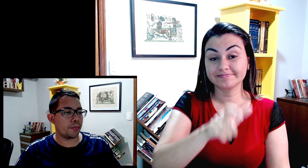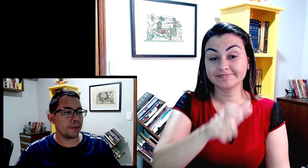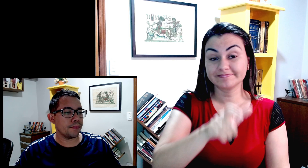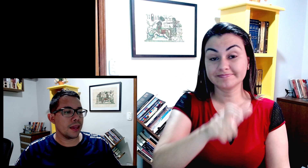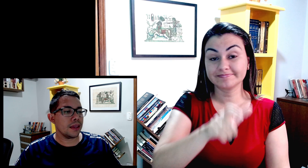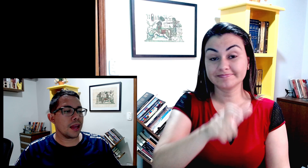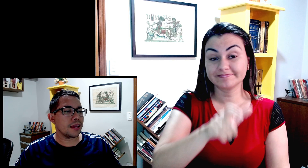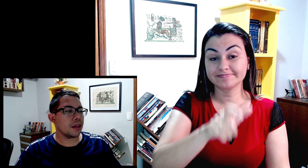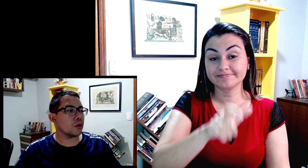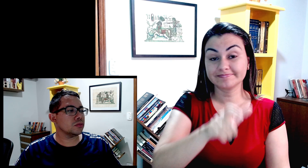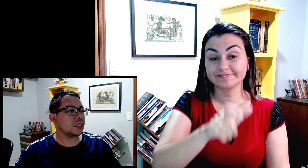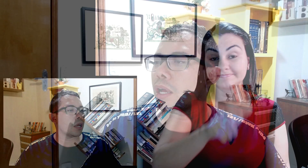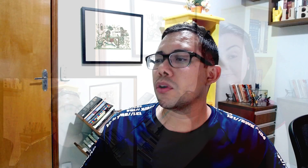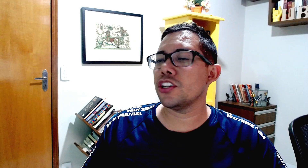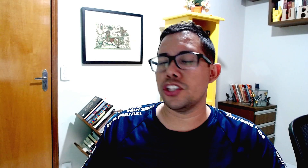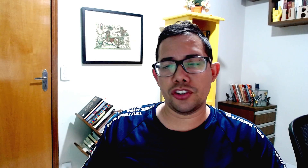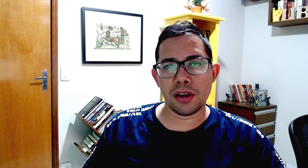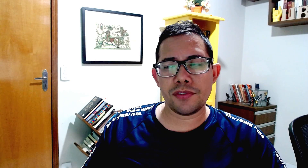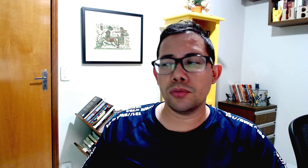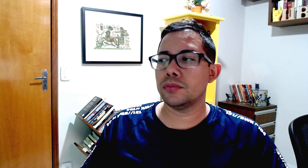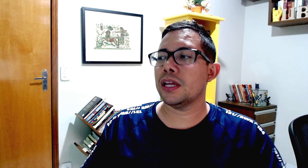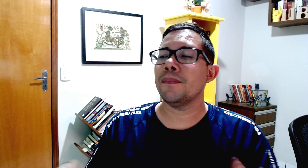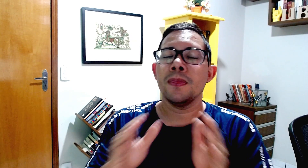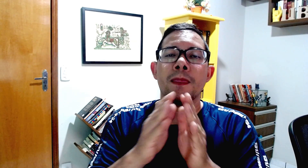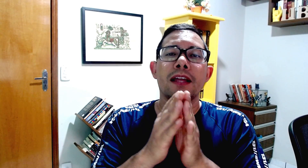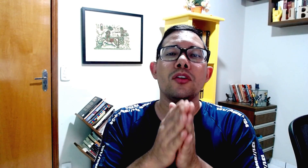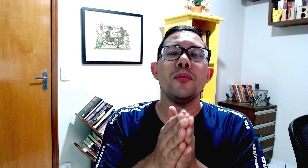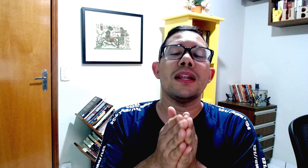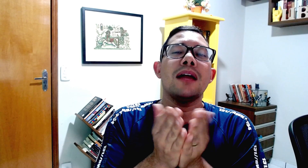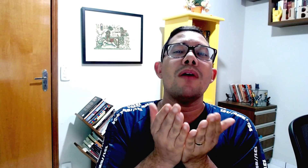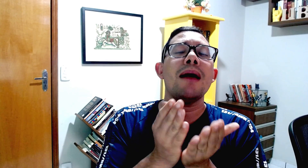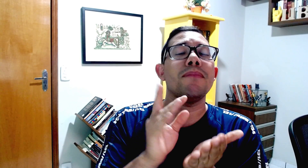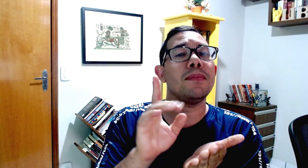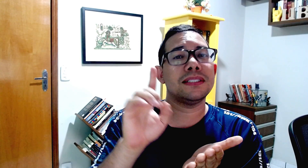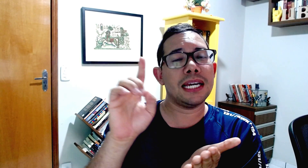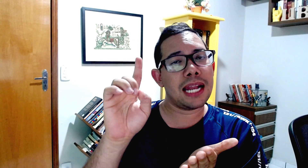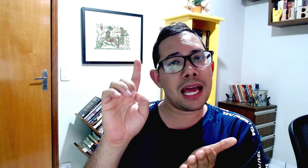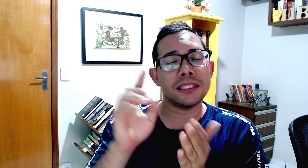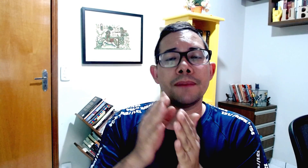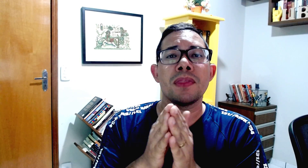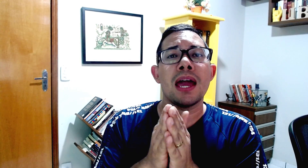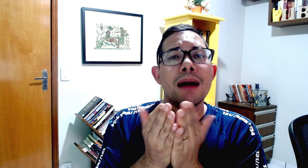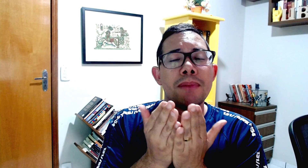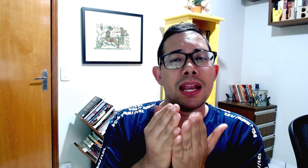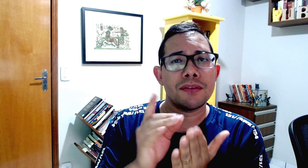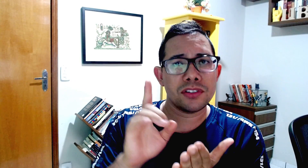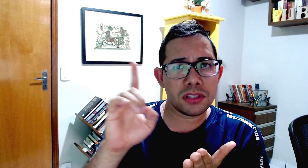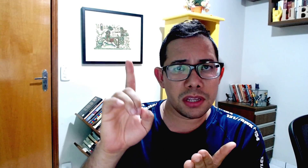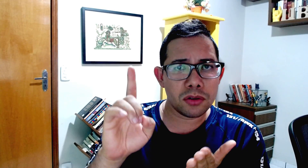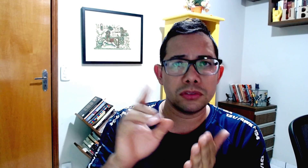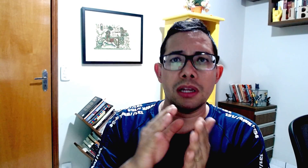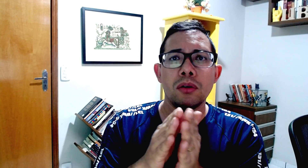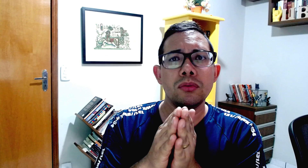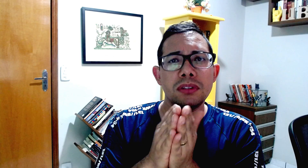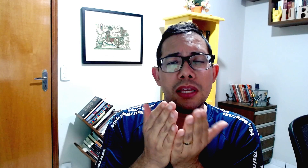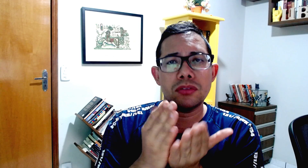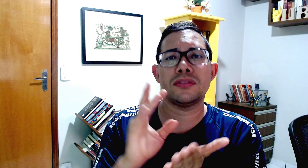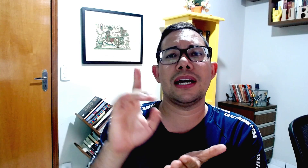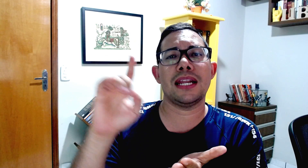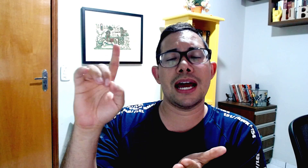Opa. E aí é um sinal que a gente já viu, tá? Que é denominado a Bíblia Sagrada, a palavra de Deus, tá? Texto sagrado.